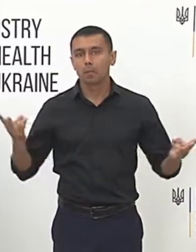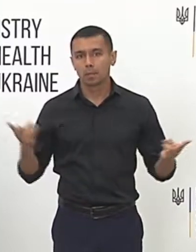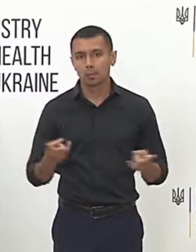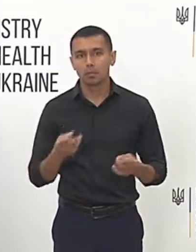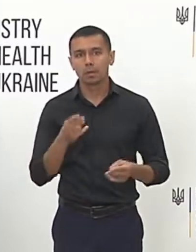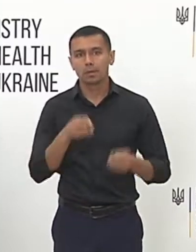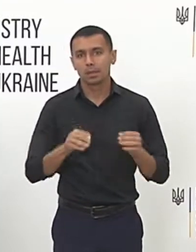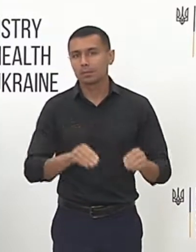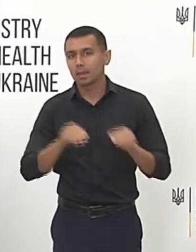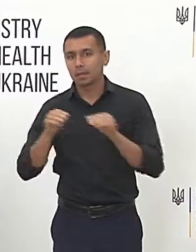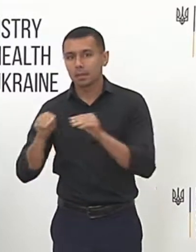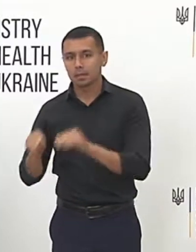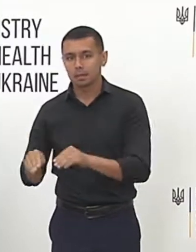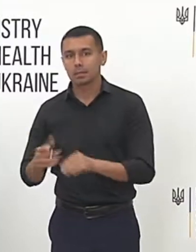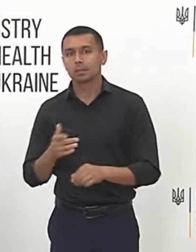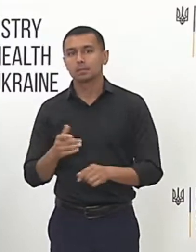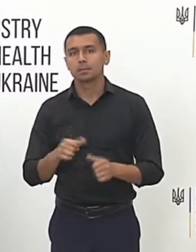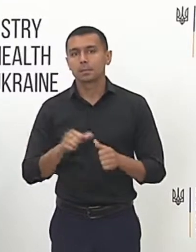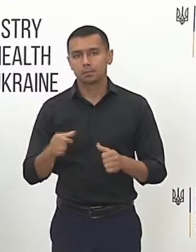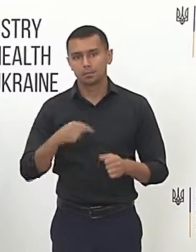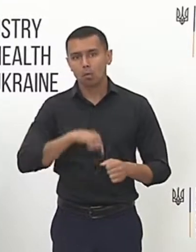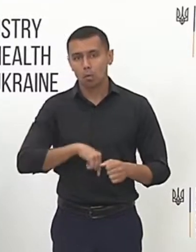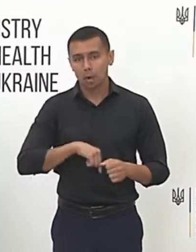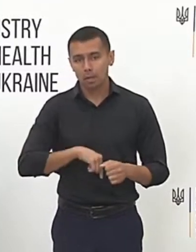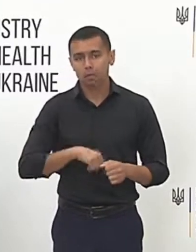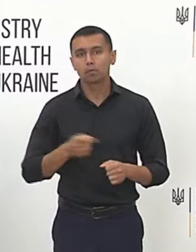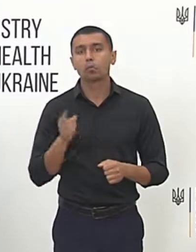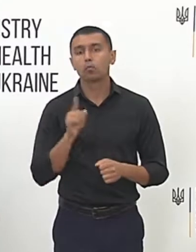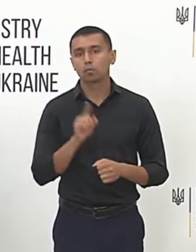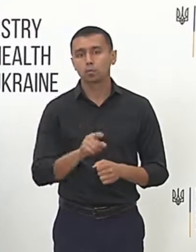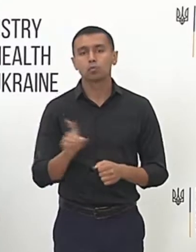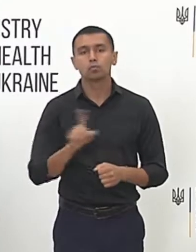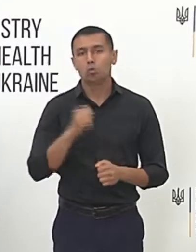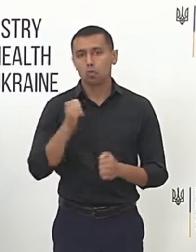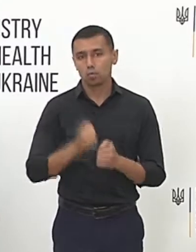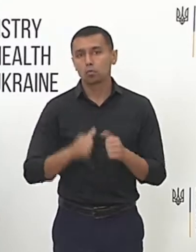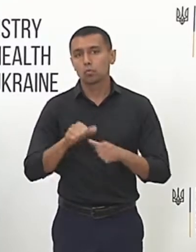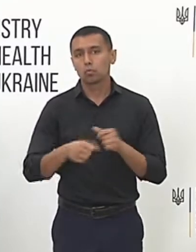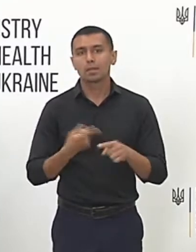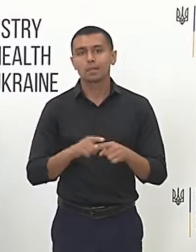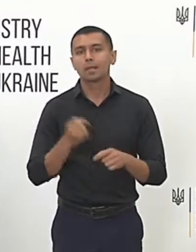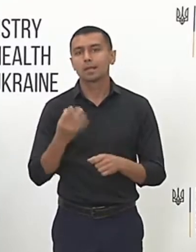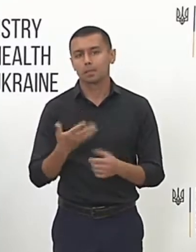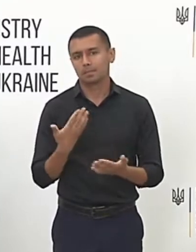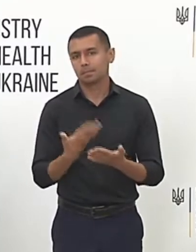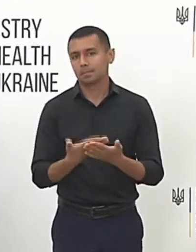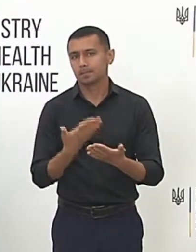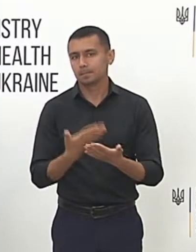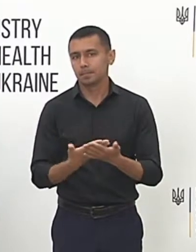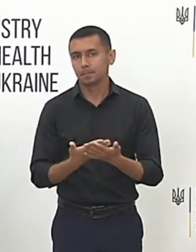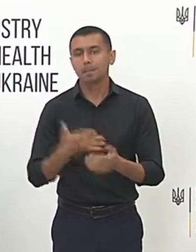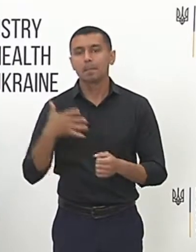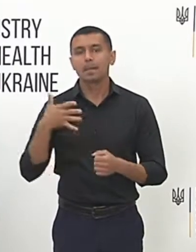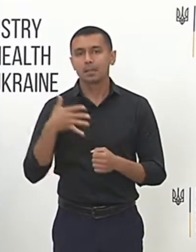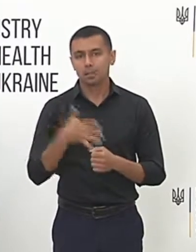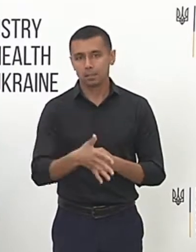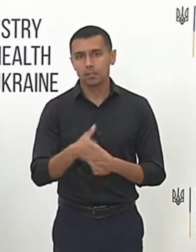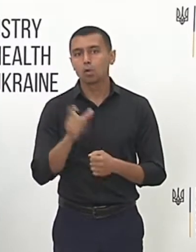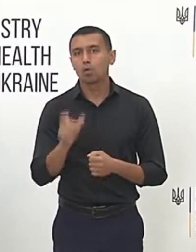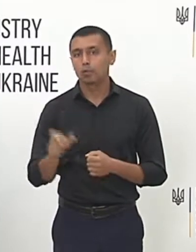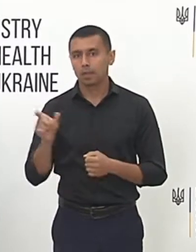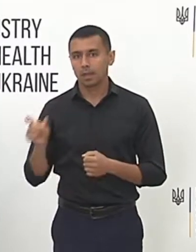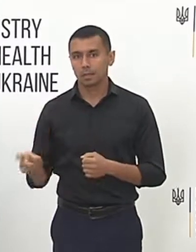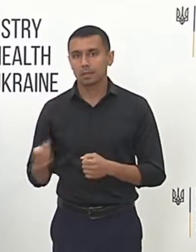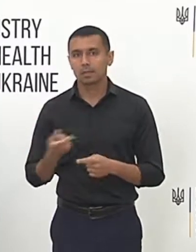потребують трансплантації, трансплантації саме органів, то щороку ця кількість близько 5 тисяч